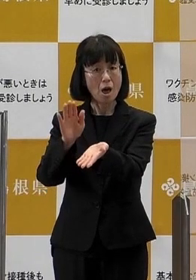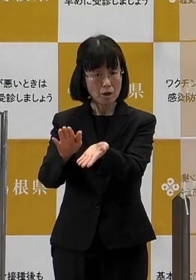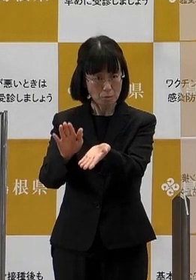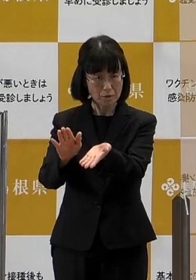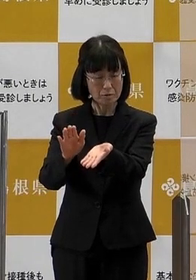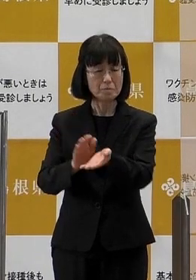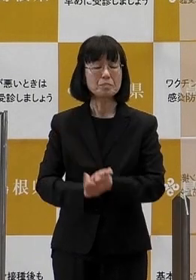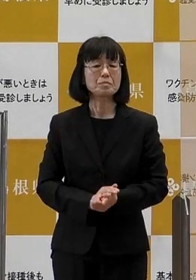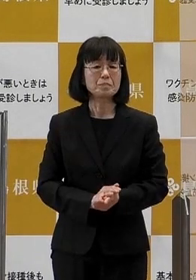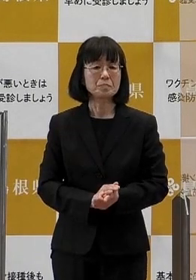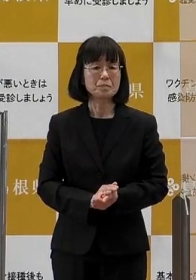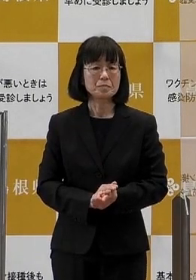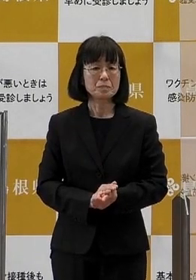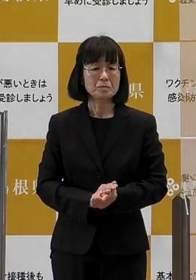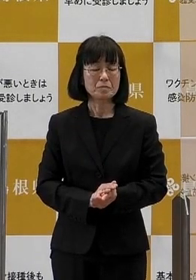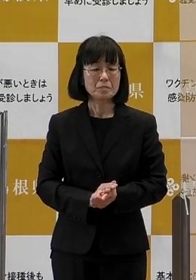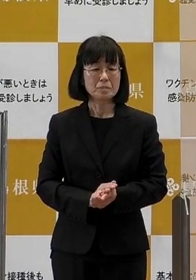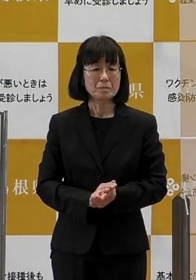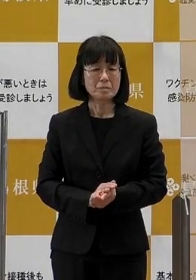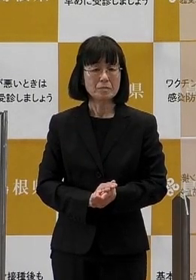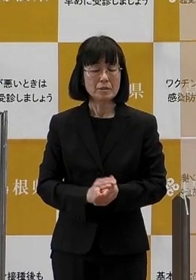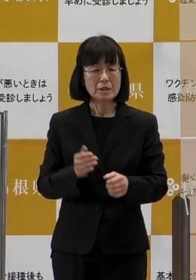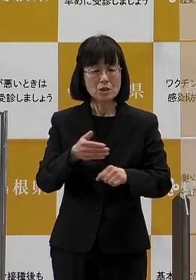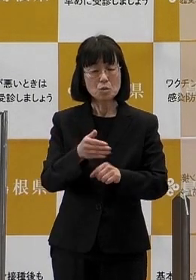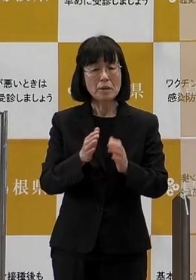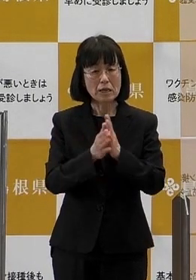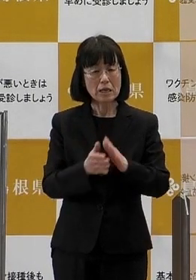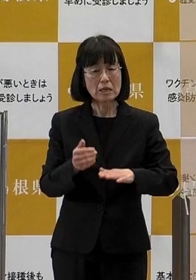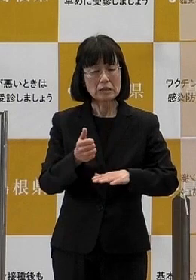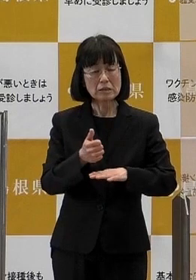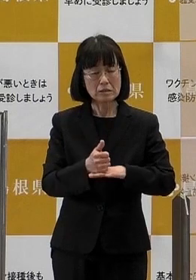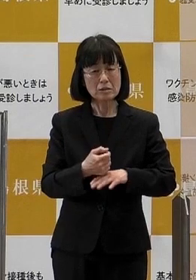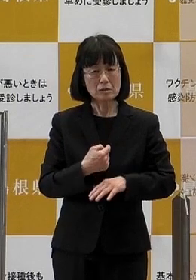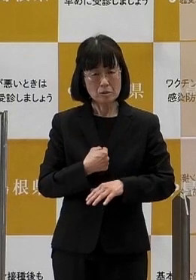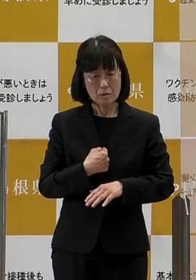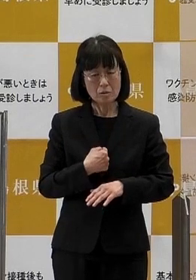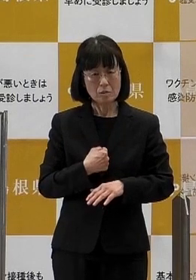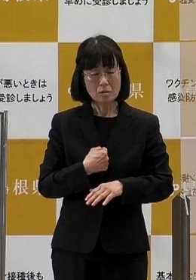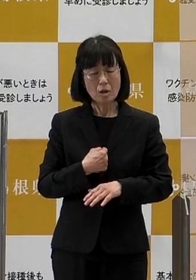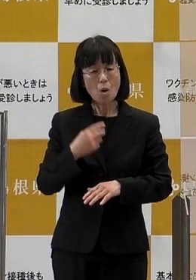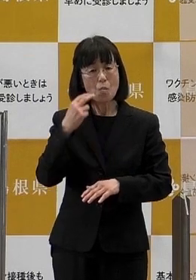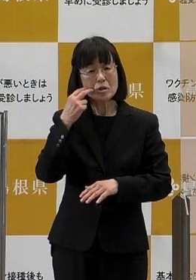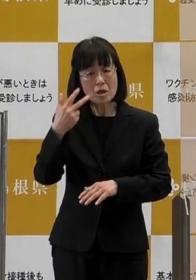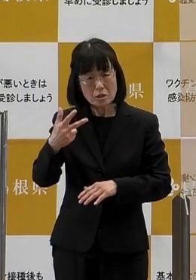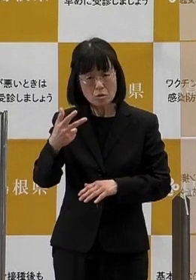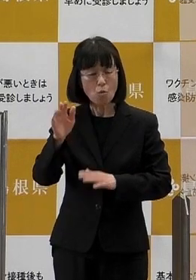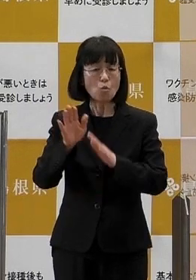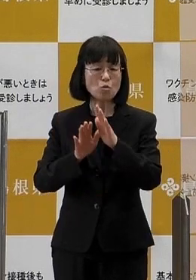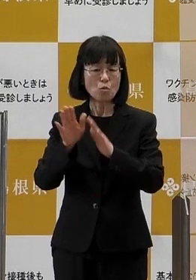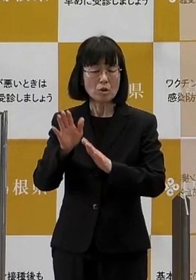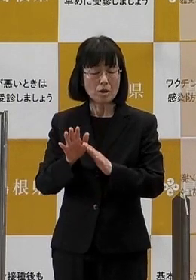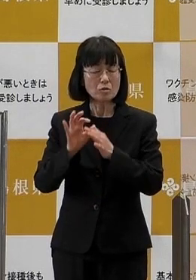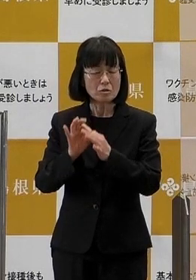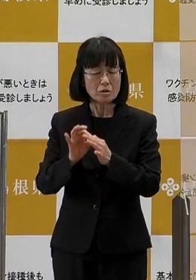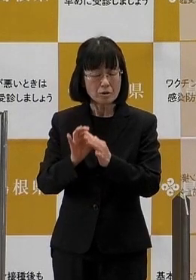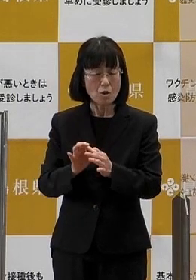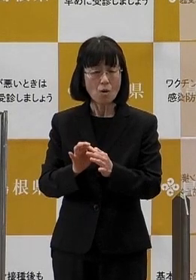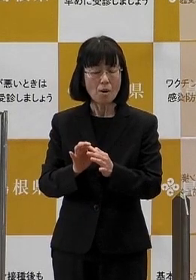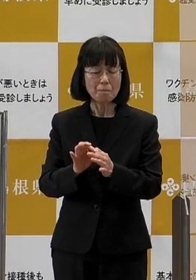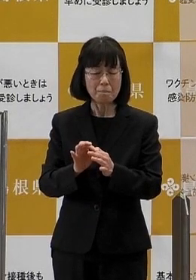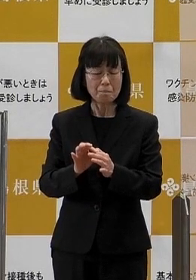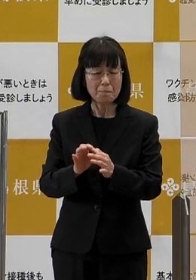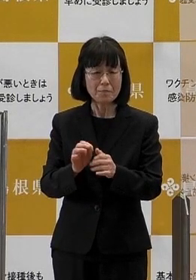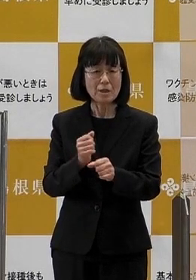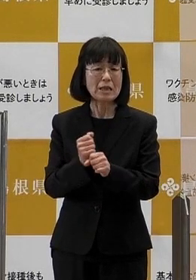その、もう島根県知事としては、ちょっとその松江市内については、今、お手上げの状況ですよ。それを変えれる